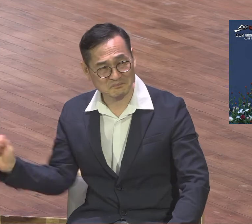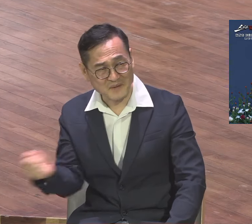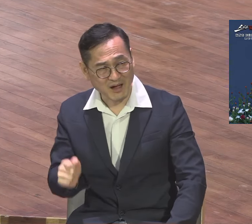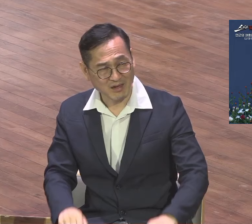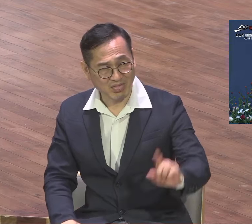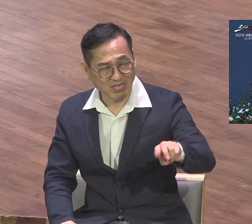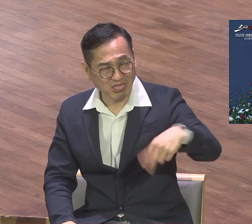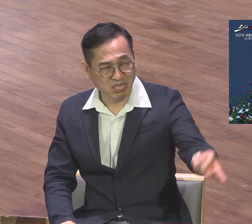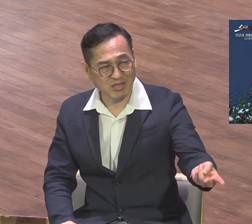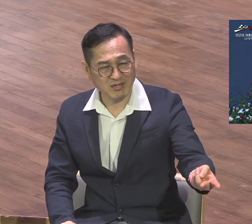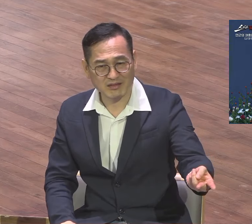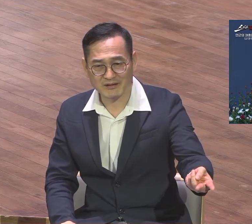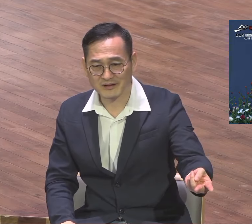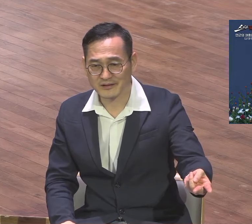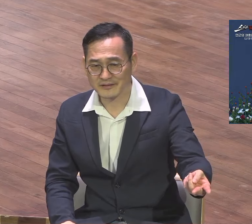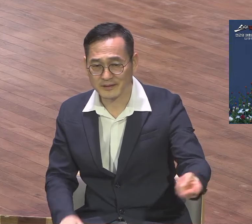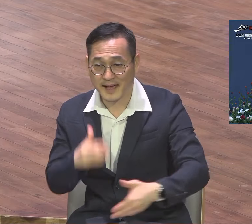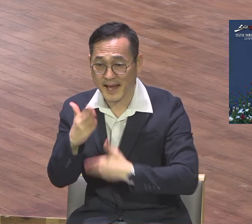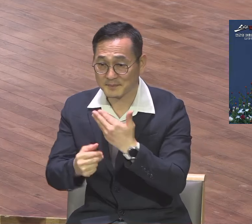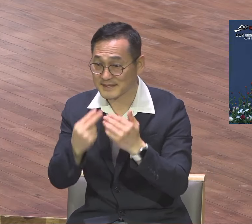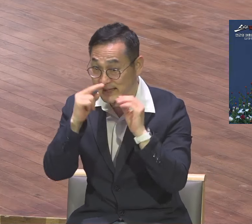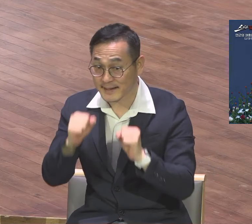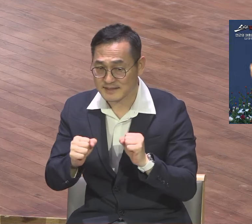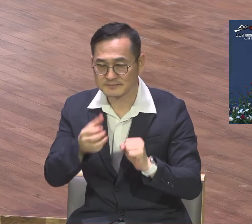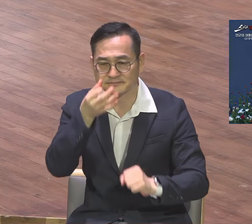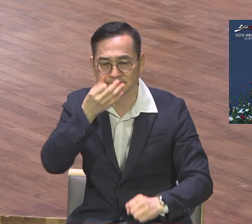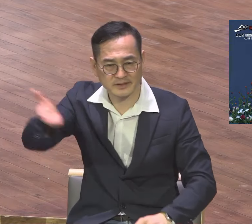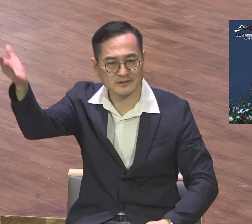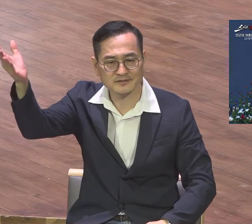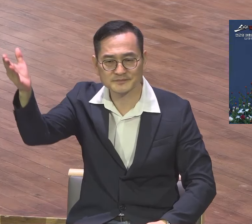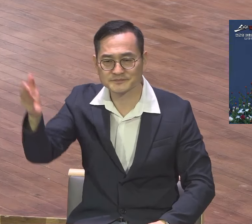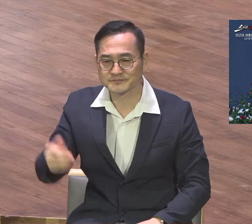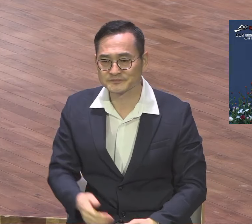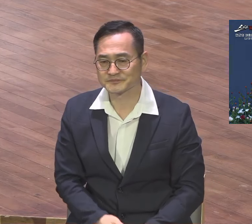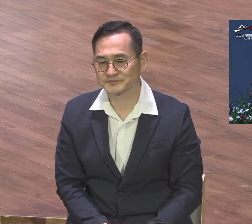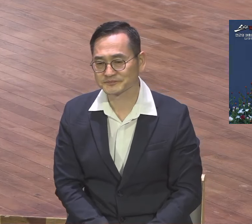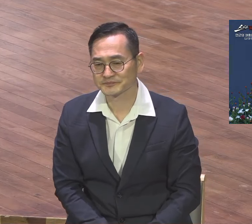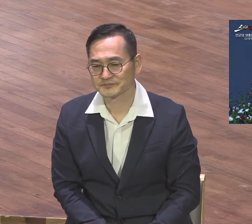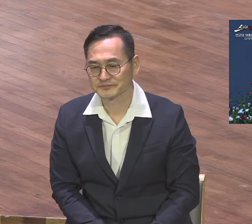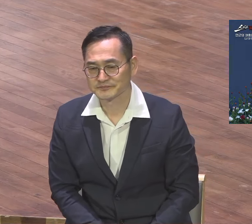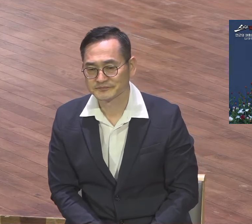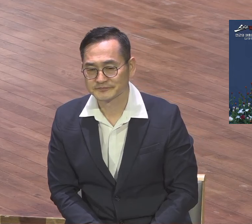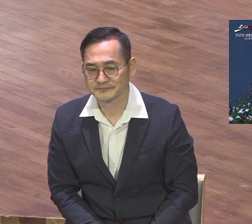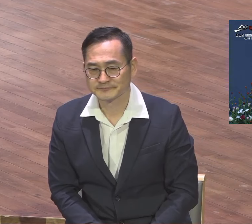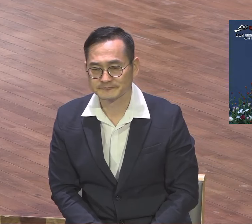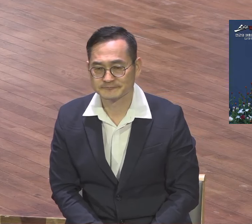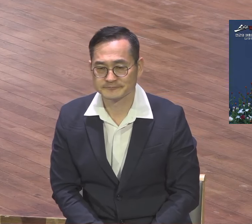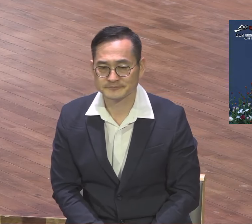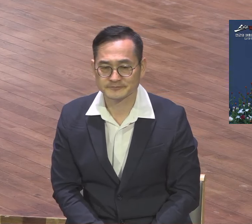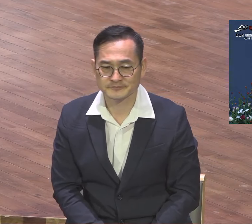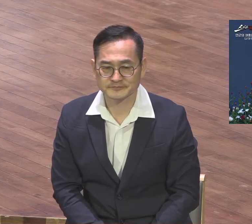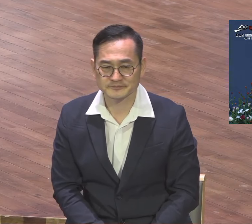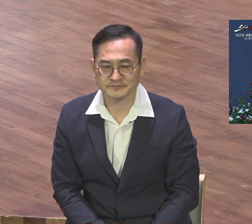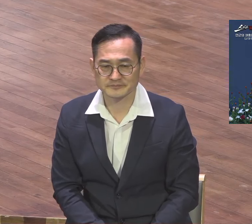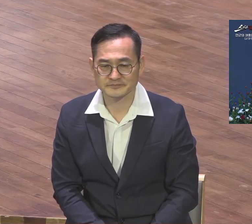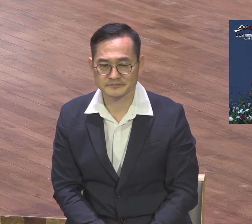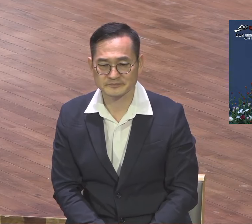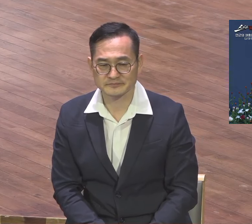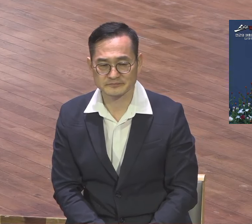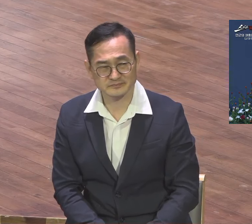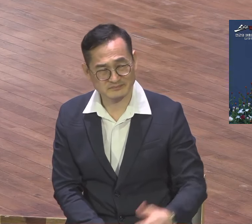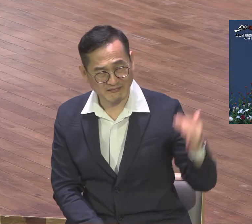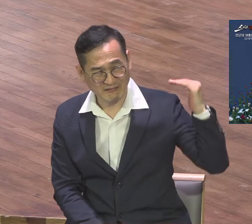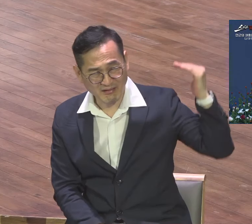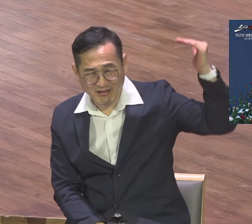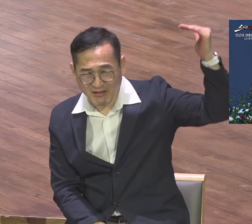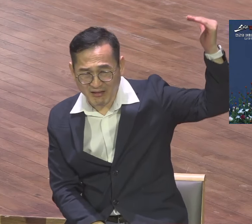하나님이 살아계신 것을 온 천하에 다윗이 한 방에 다 보여준 거예요. 육신적으로 볼 때 게임이 됩니까?